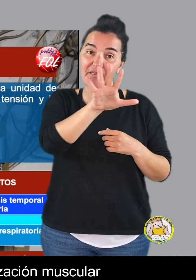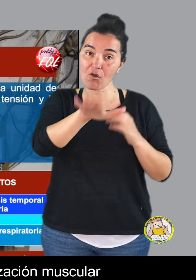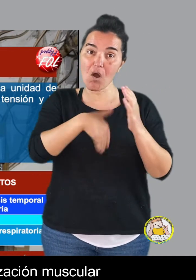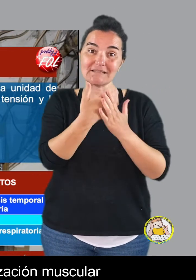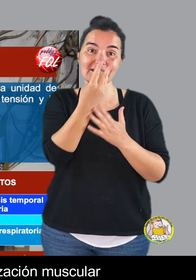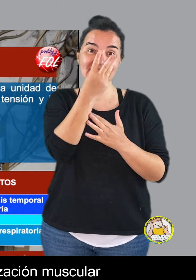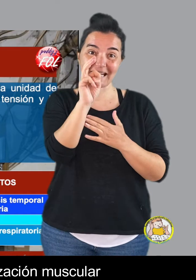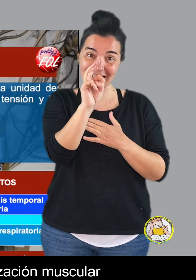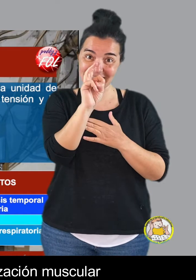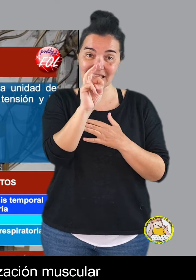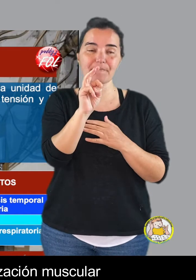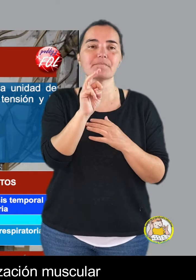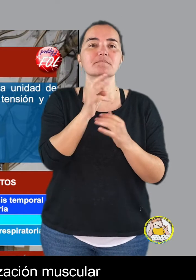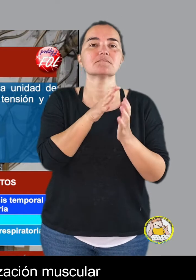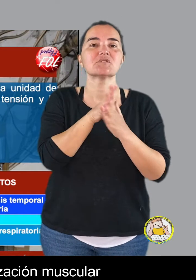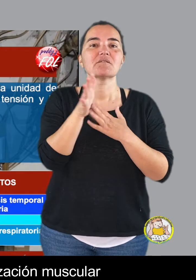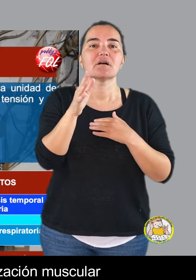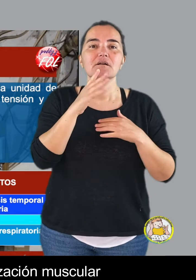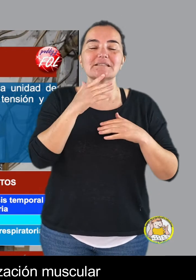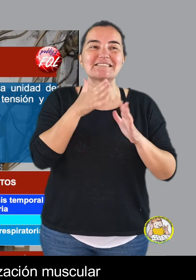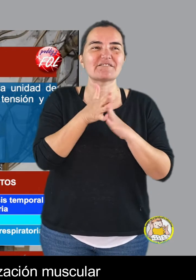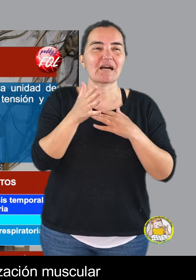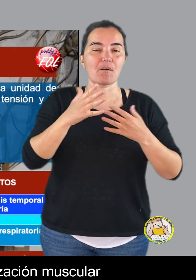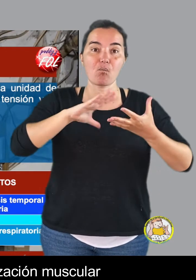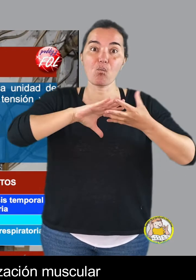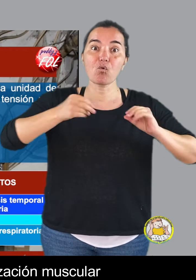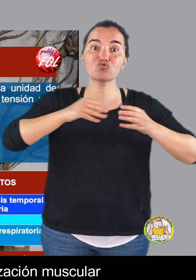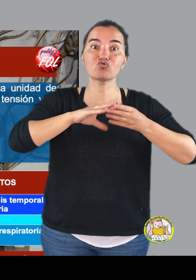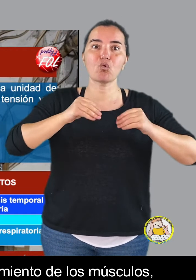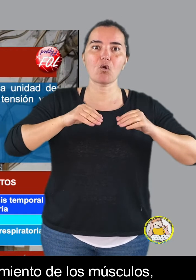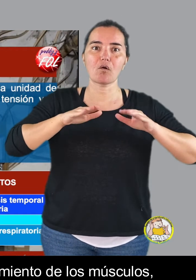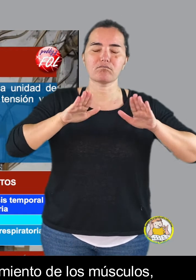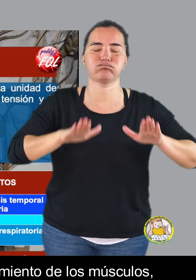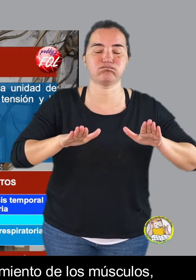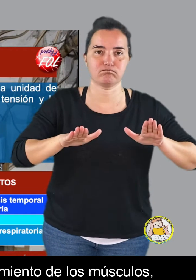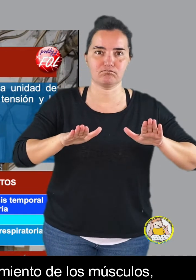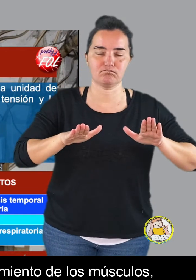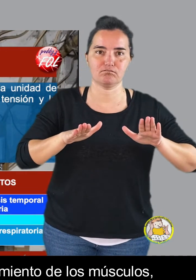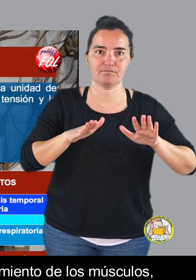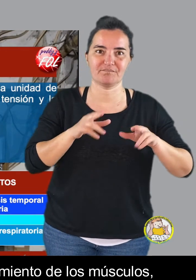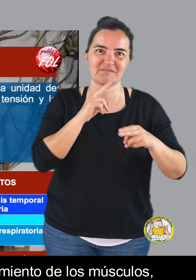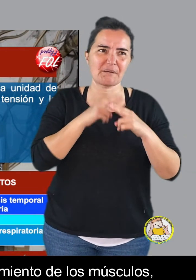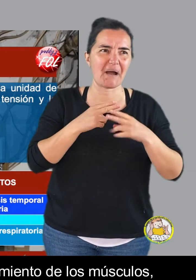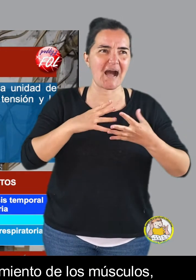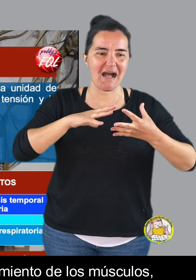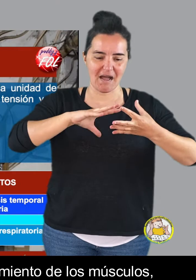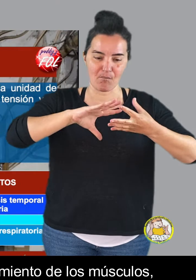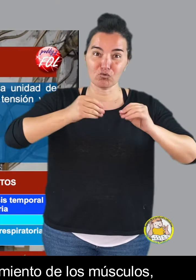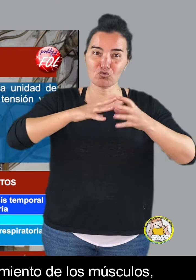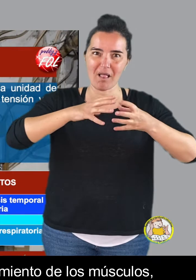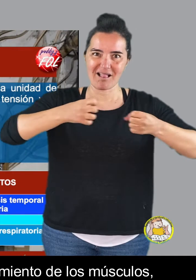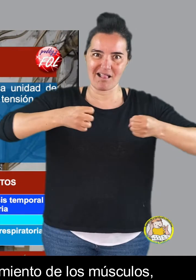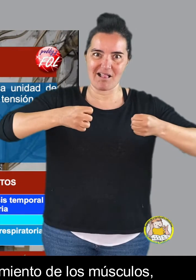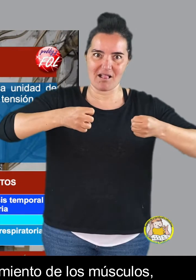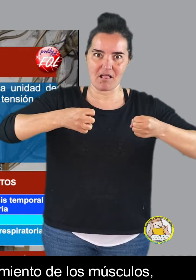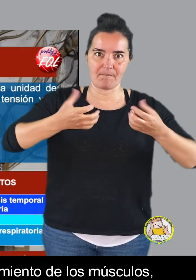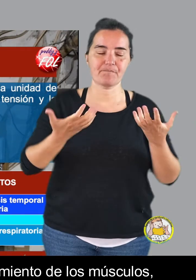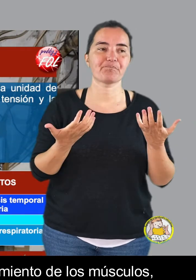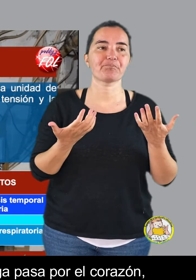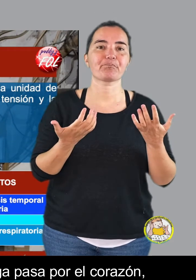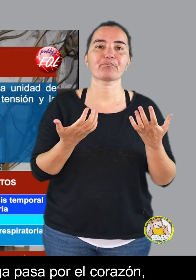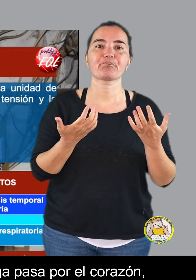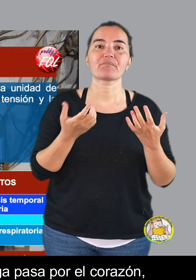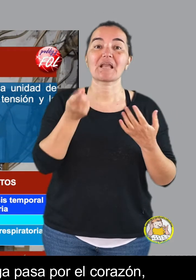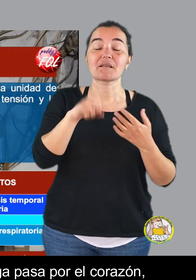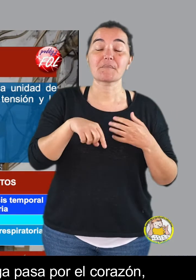De 25 a 30 miliamperios se produce la tetanización muscular, que es como se suele denominar el agarrotamiento de los